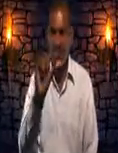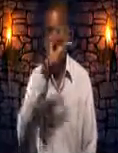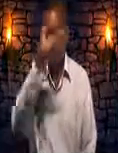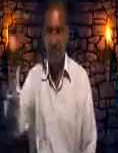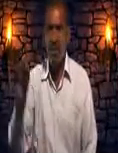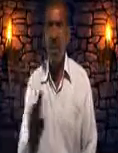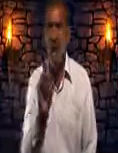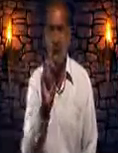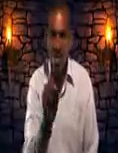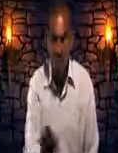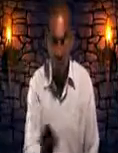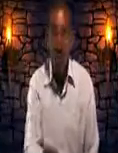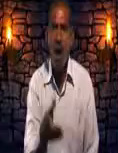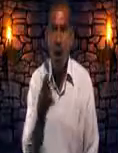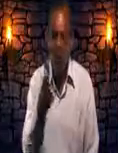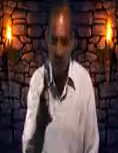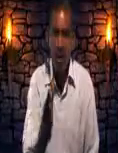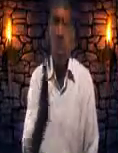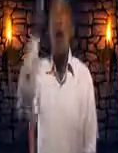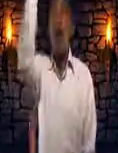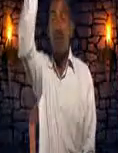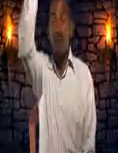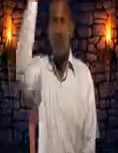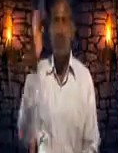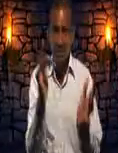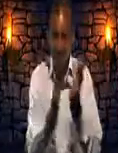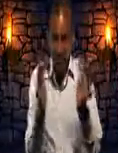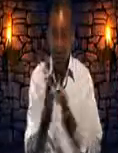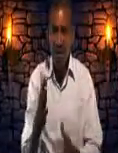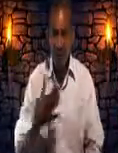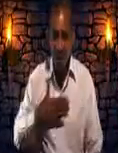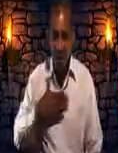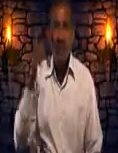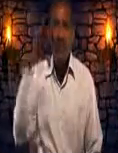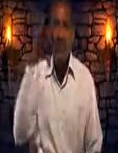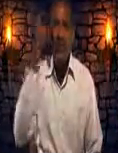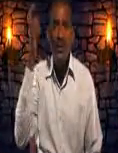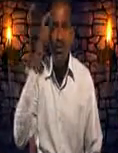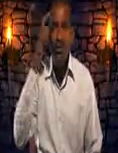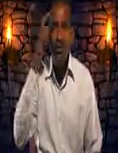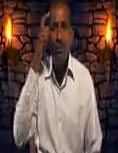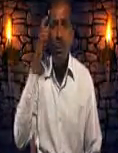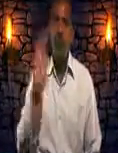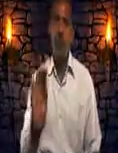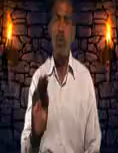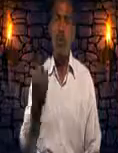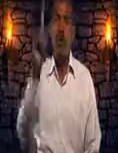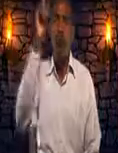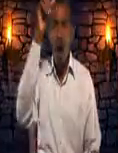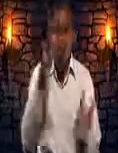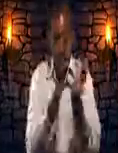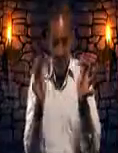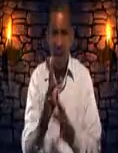வசனம் 36. அதற்கு அவன், ஆண்டவரே, அவரிடத்தில் நான் விசுவாசமாய்